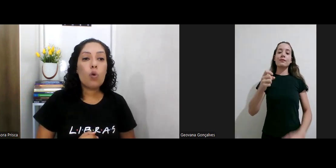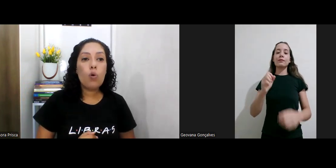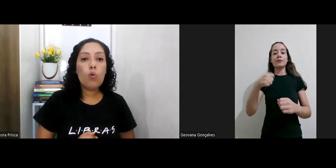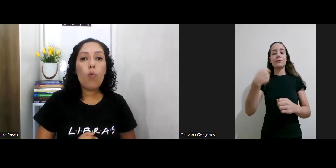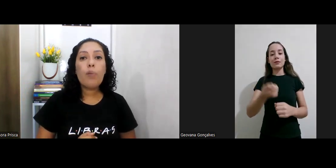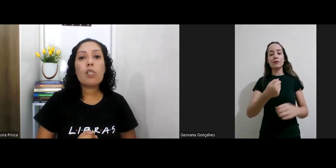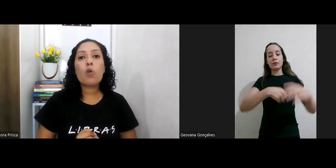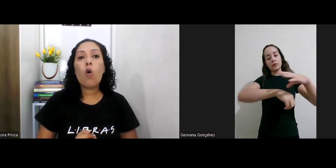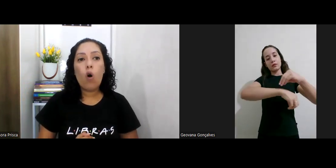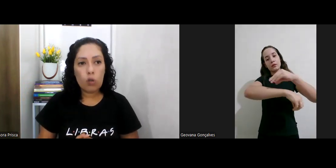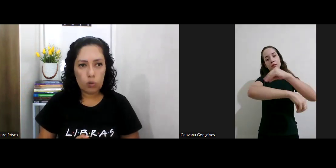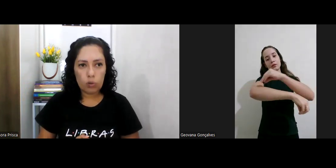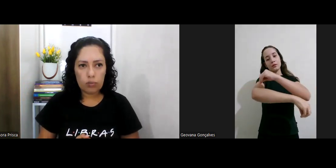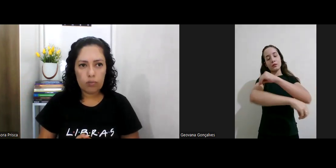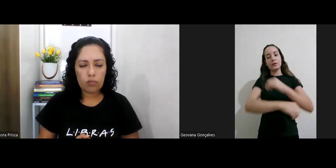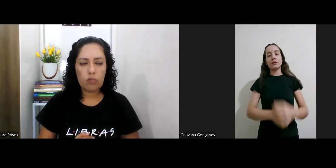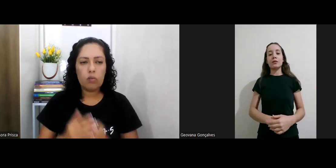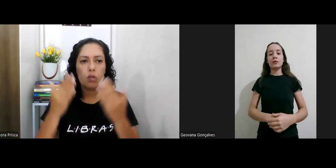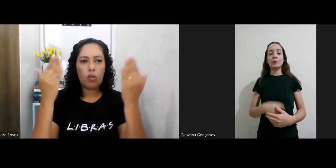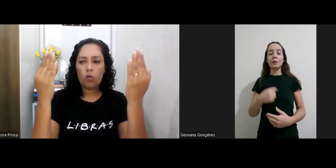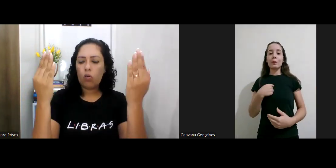Eu sou o psicólogo.